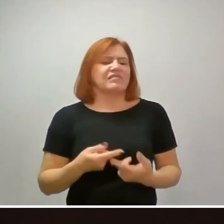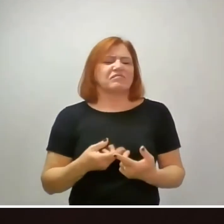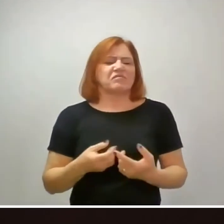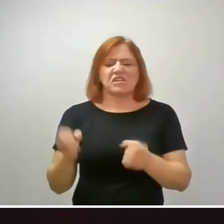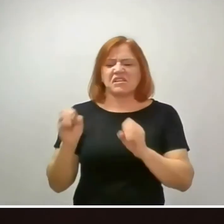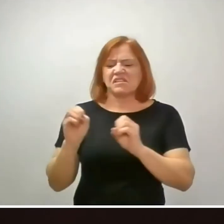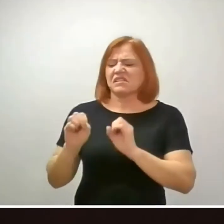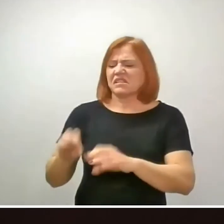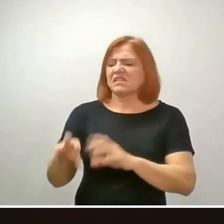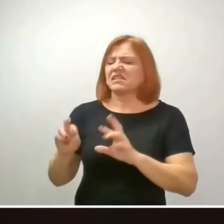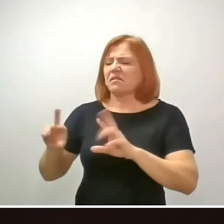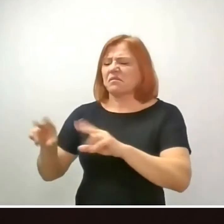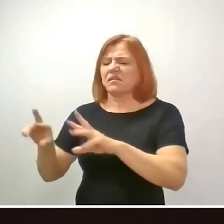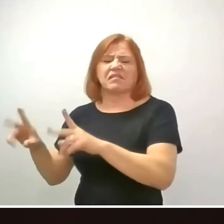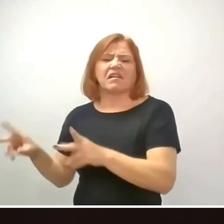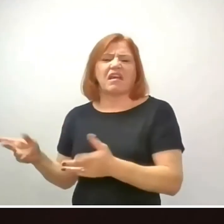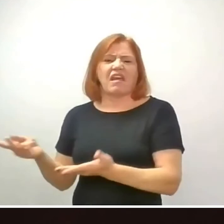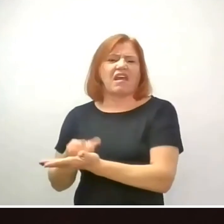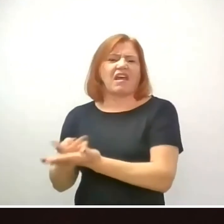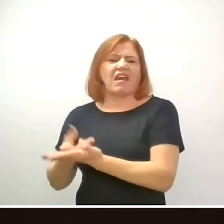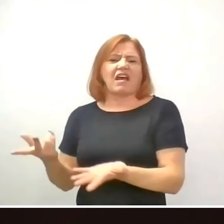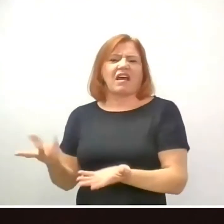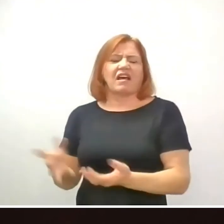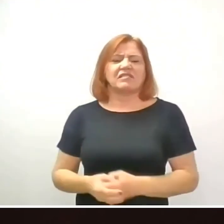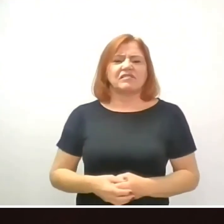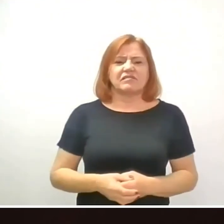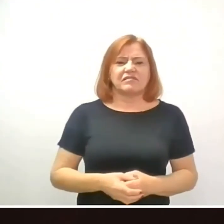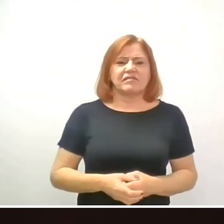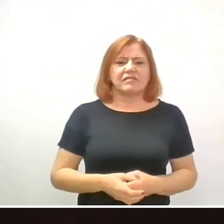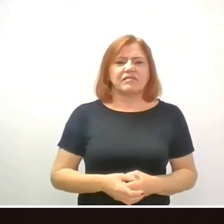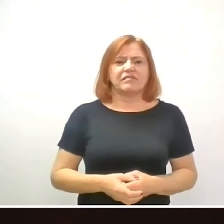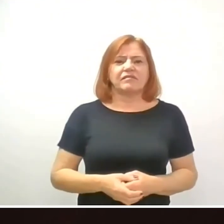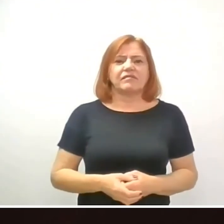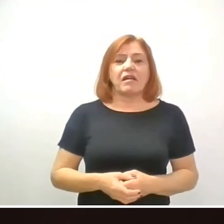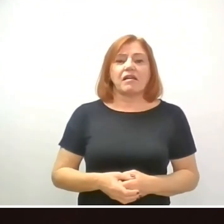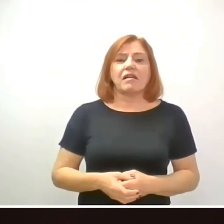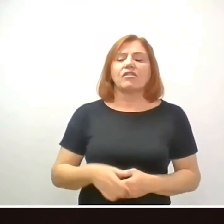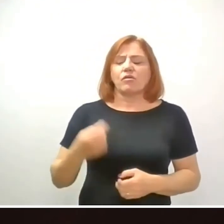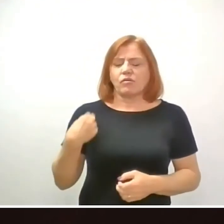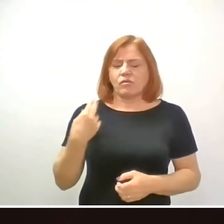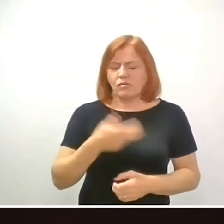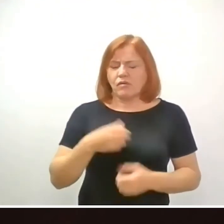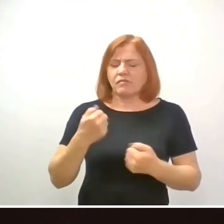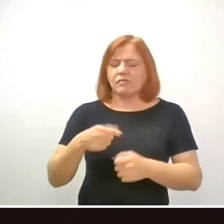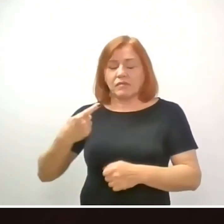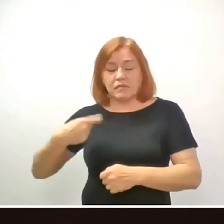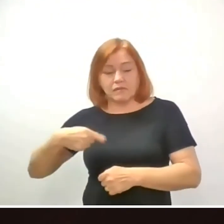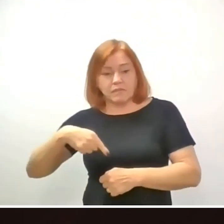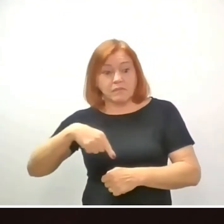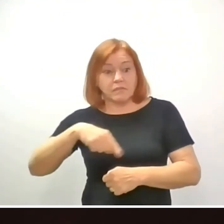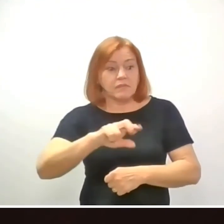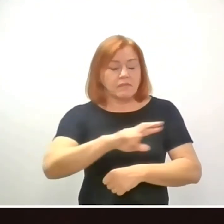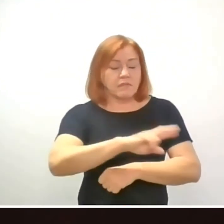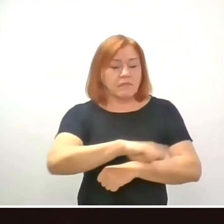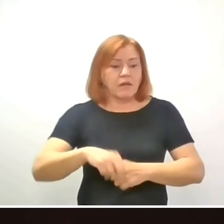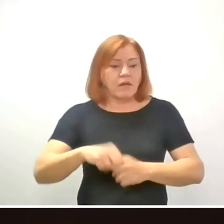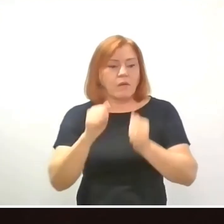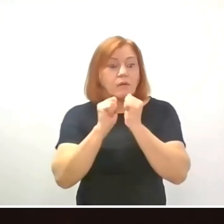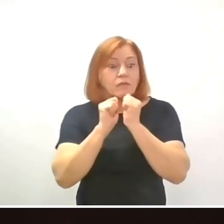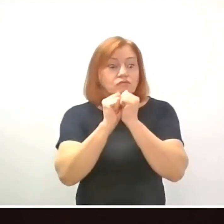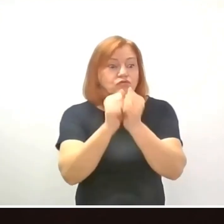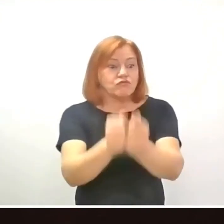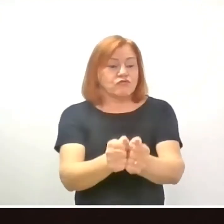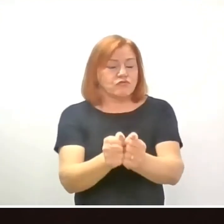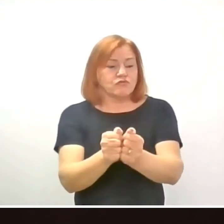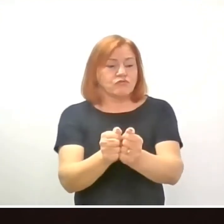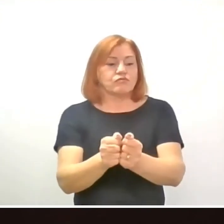rua. Eles vão ter experiências vivas com o Senhor, eles vão ter experiências vivas